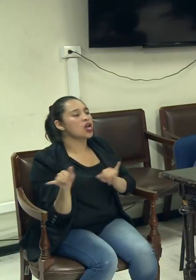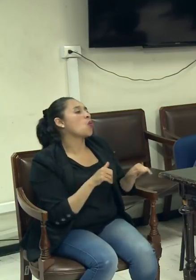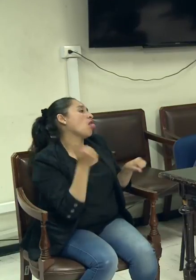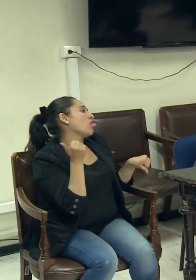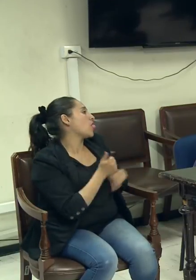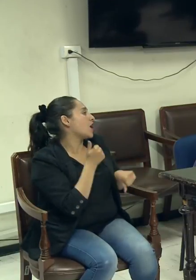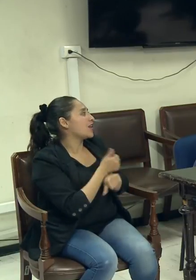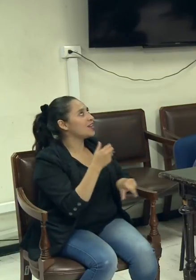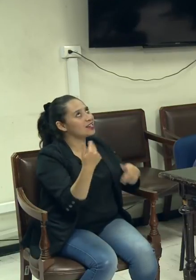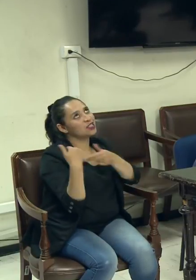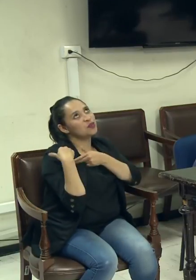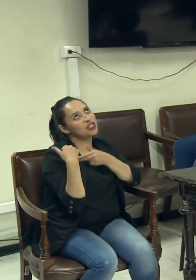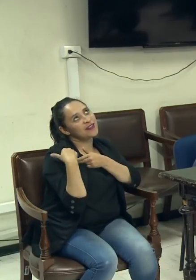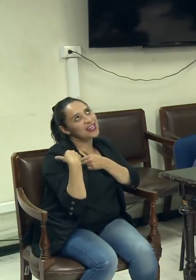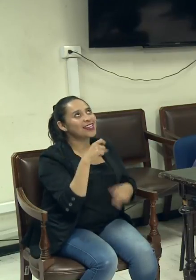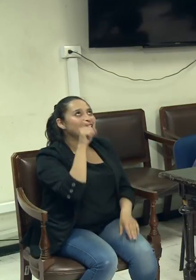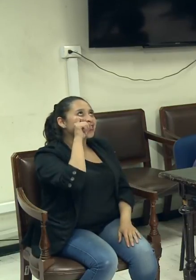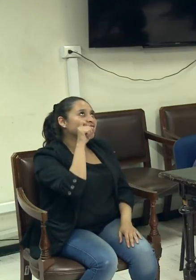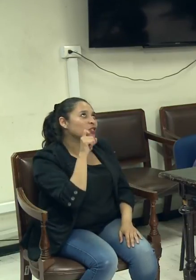tarea sexual.